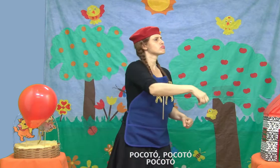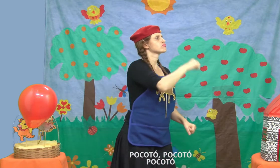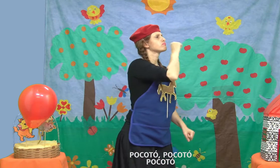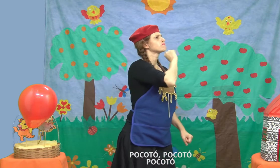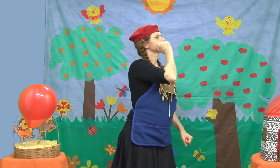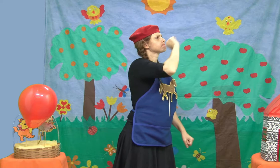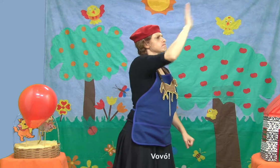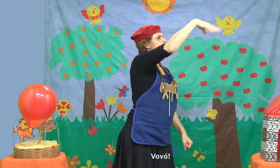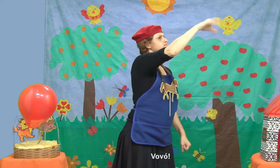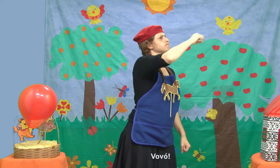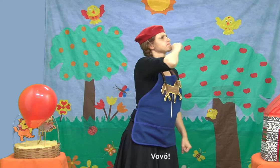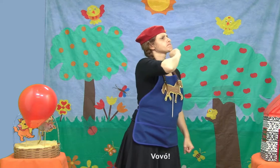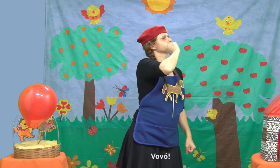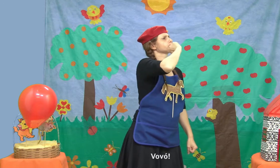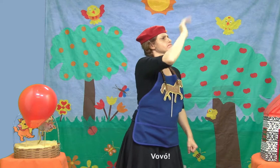o vovó